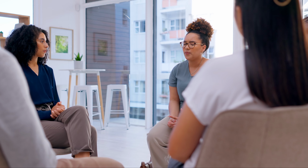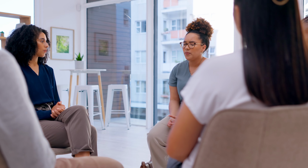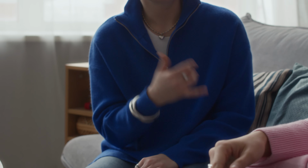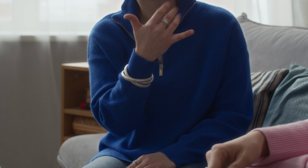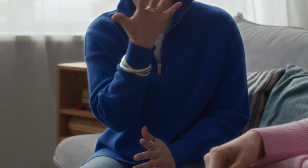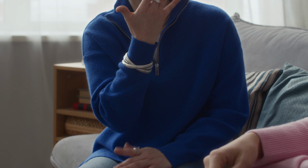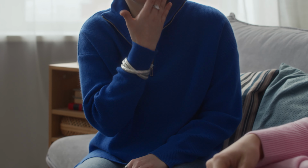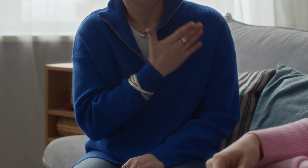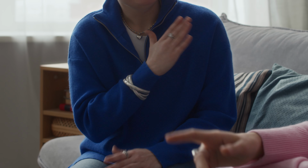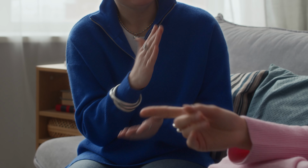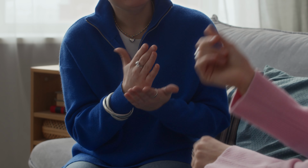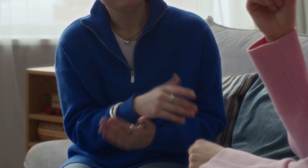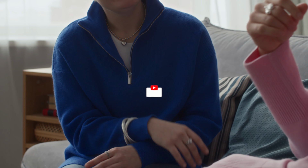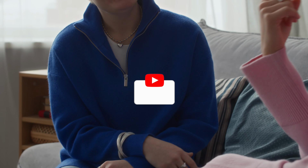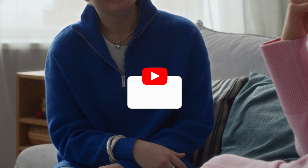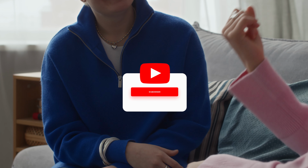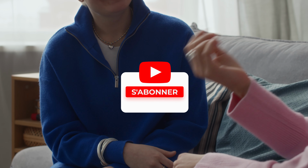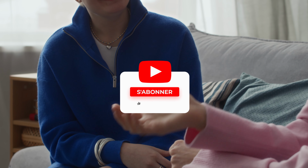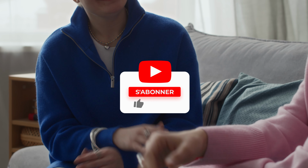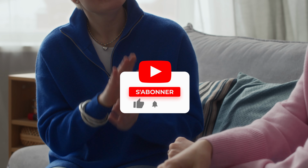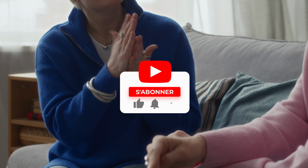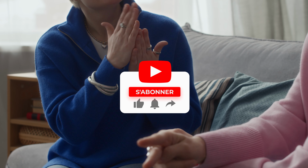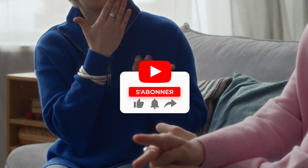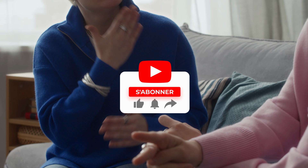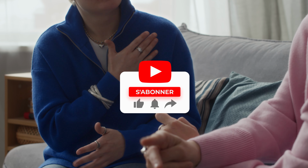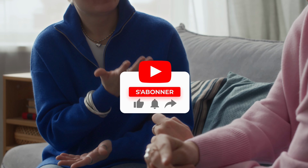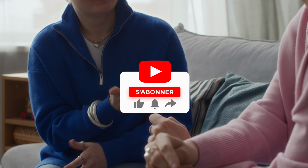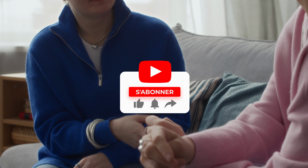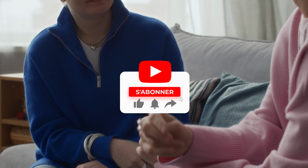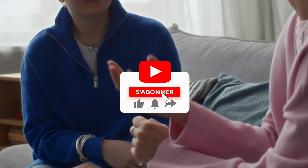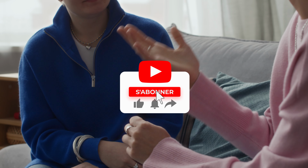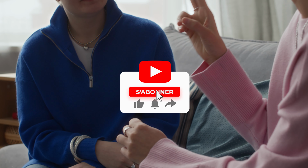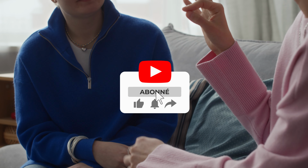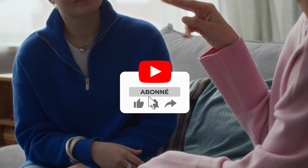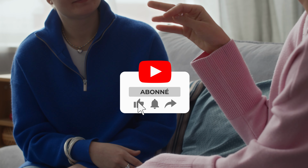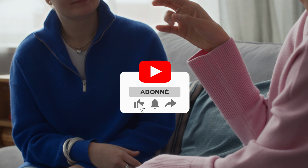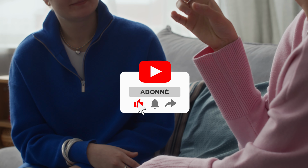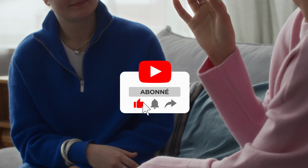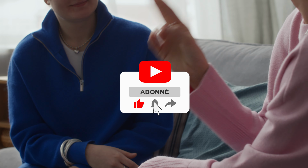Abonnez-vous pour ne pas manquer les prochains épisodes.